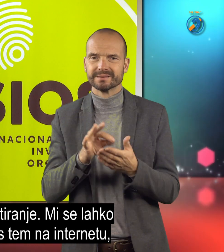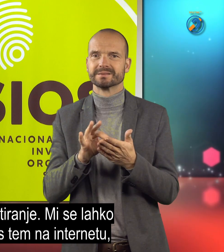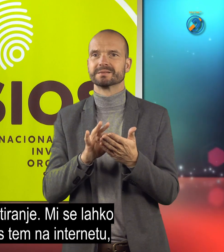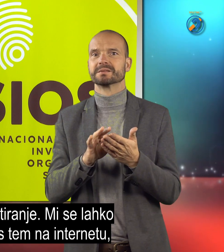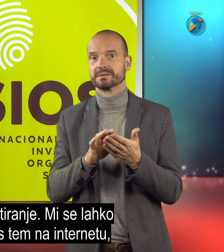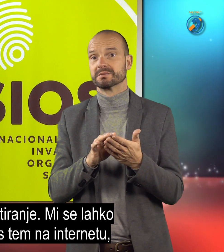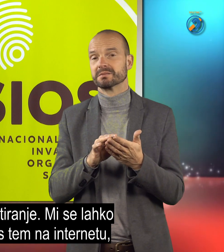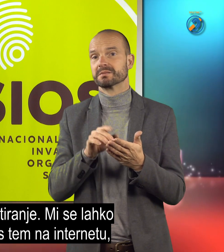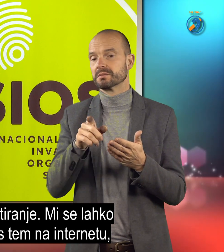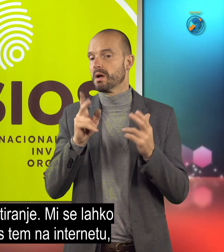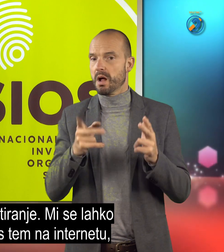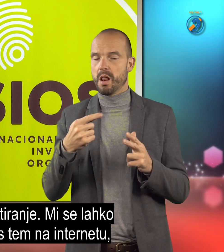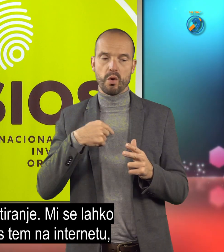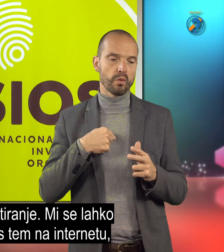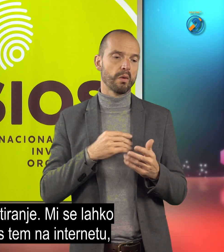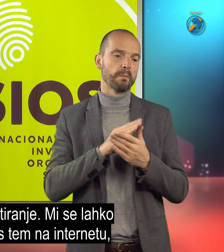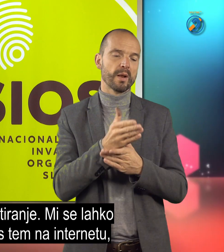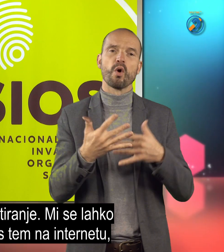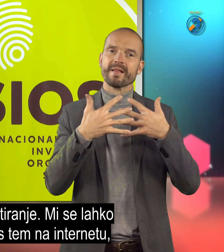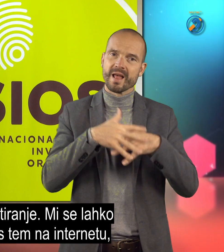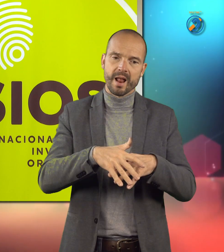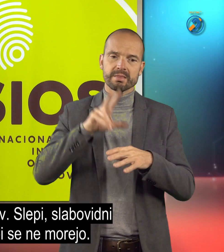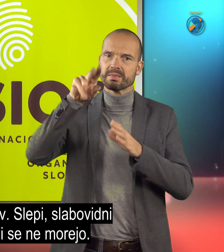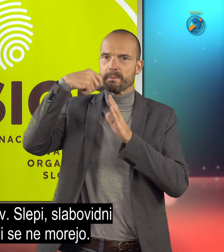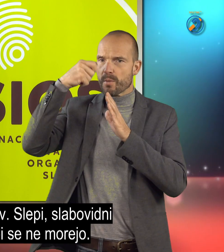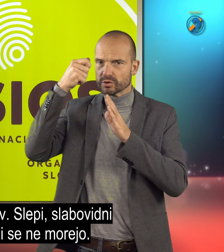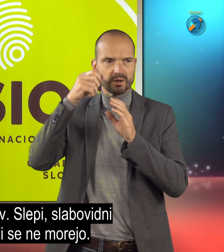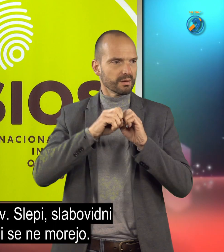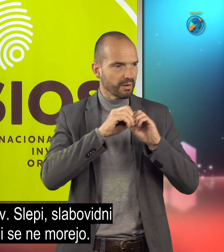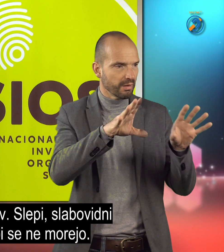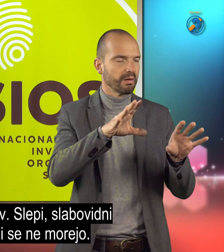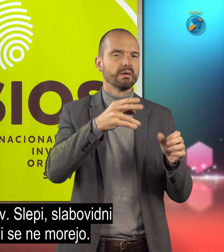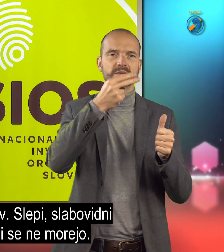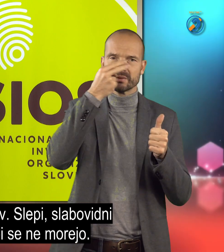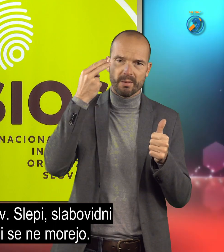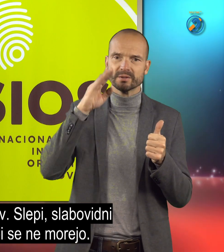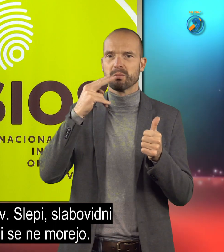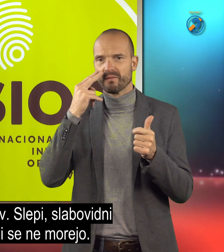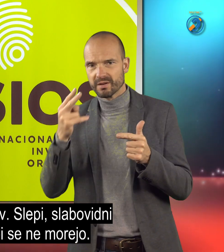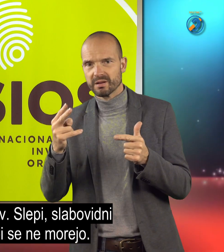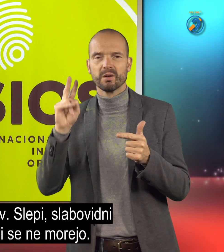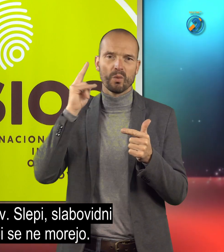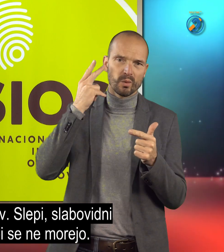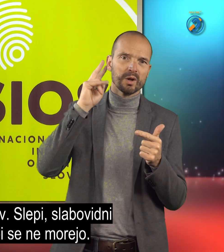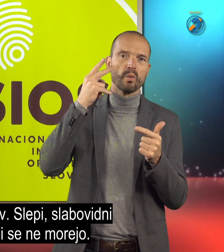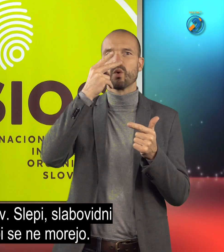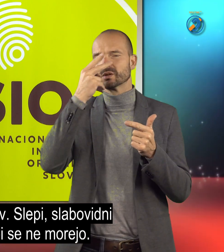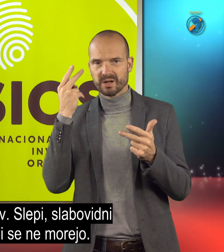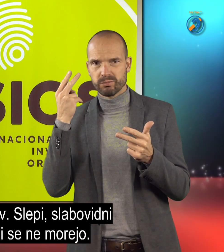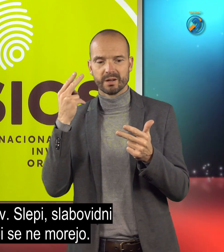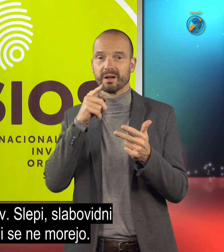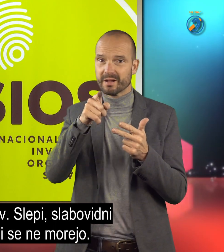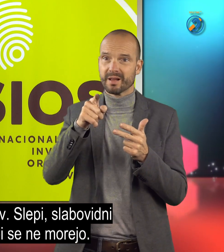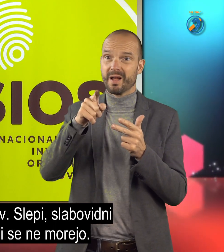testiranje. Če dam primer, mi vsi se lahko s tem seznamo na internetu prek nekih posnetkov, slepi, slabovidni,